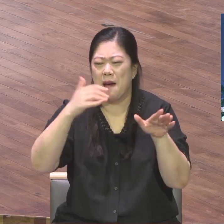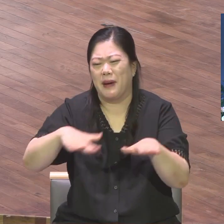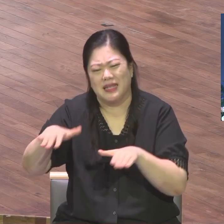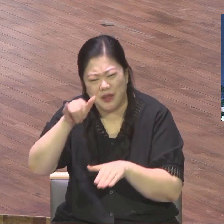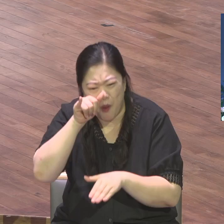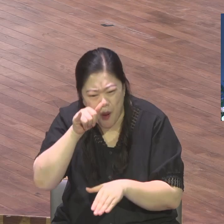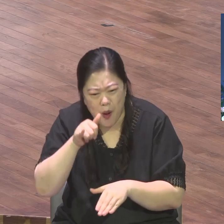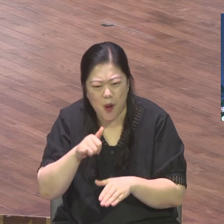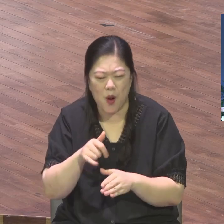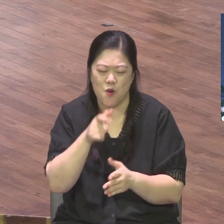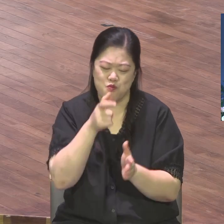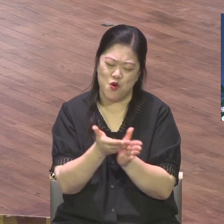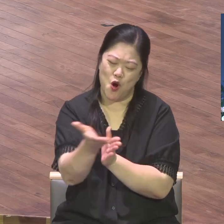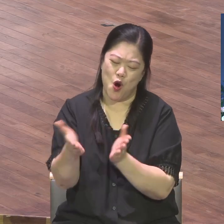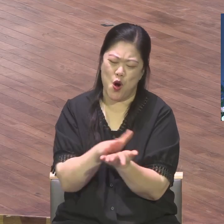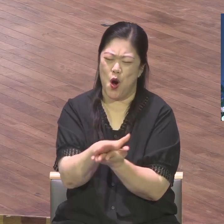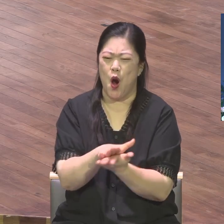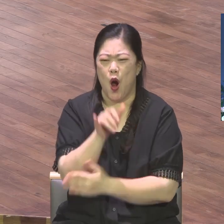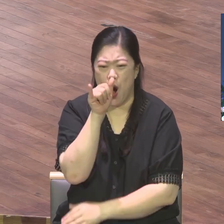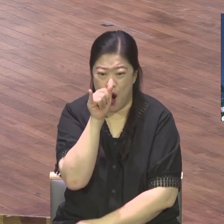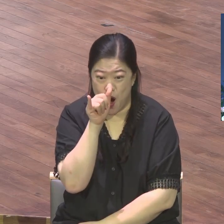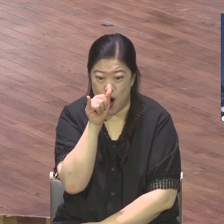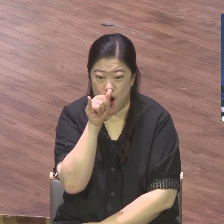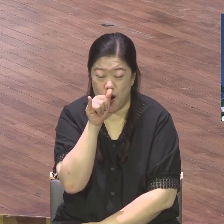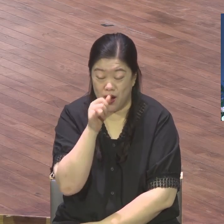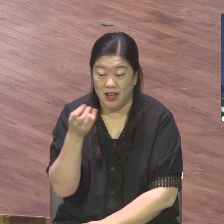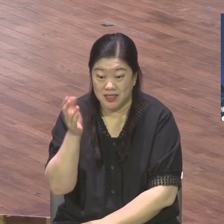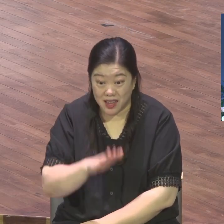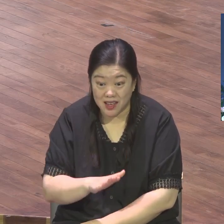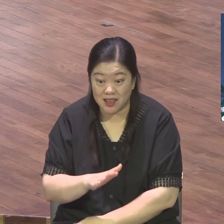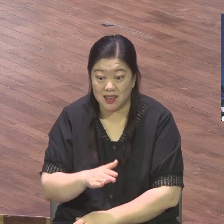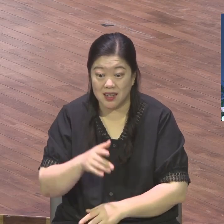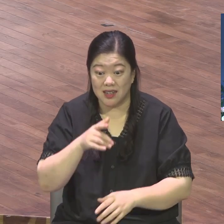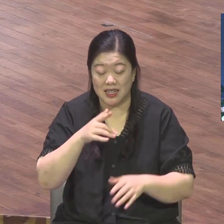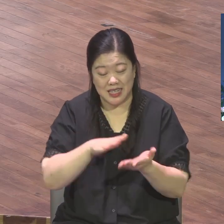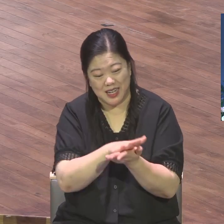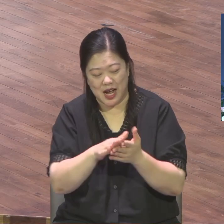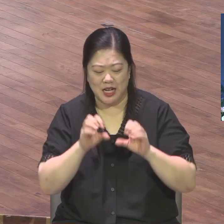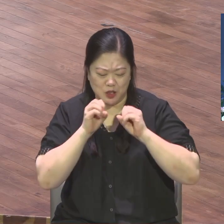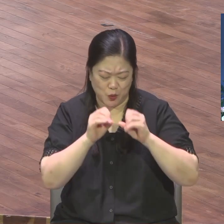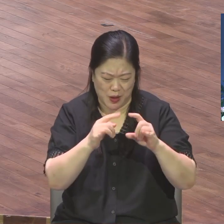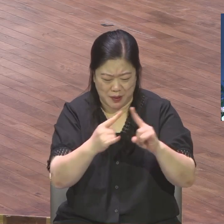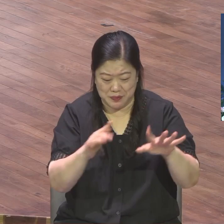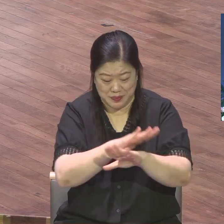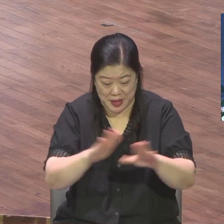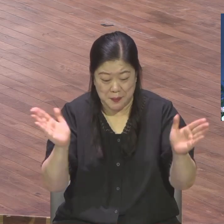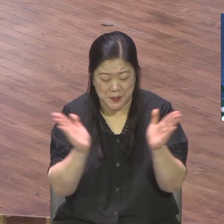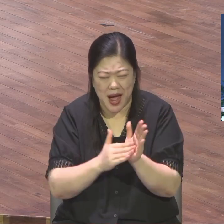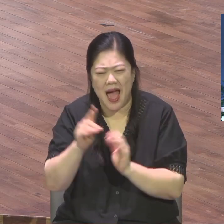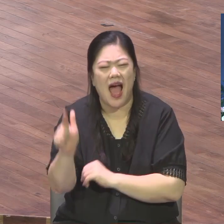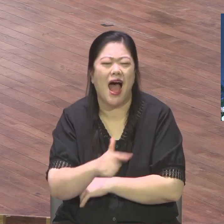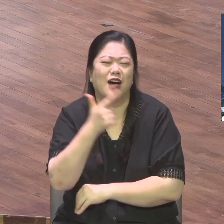건의 사고도 없다. 이번에도 260밤이 목준영 물태로 갔잖아요.